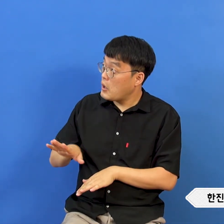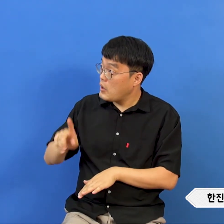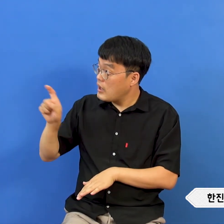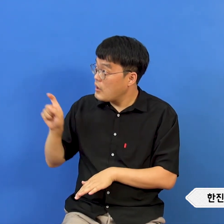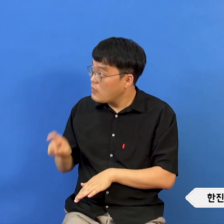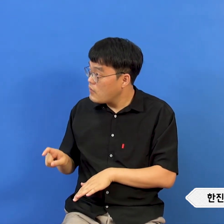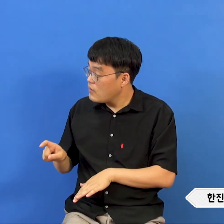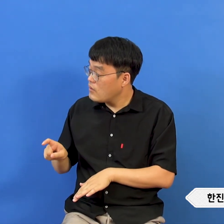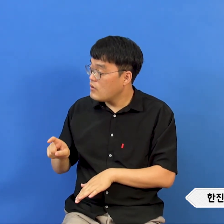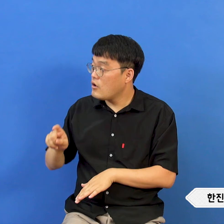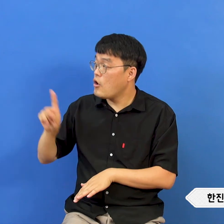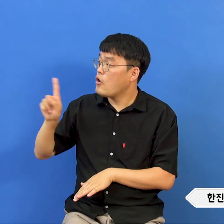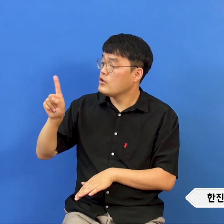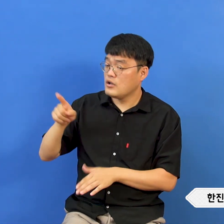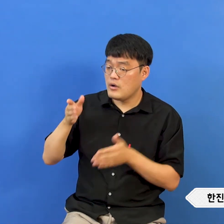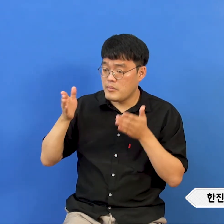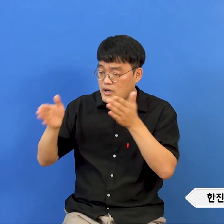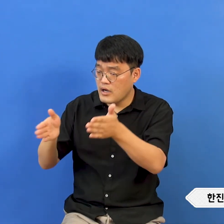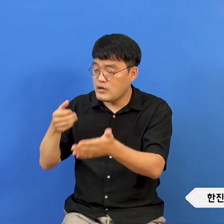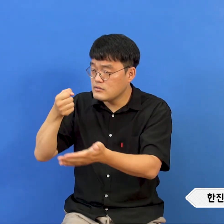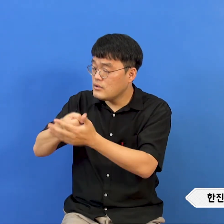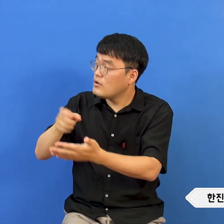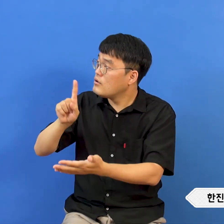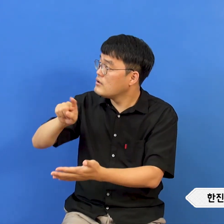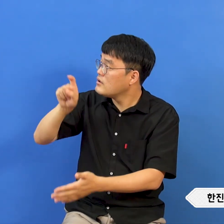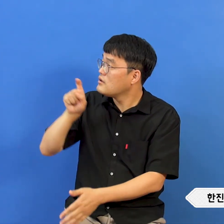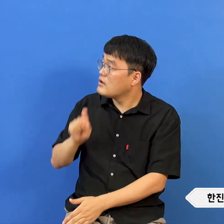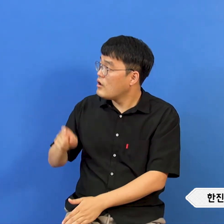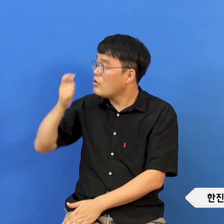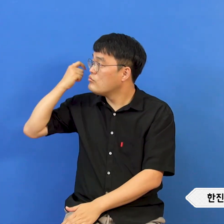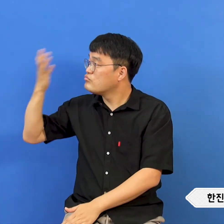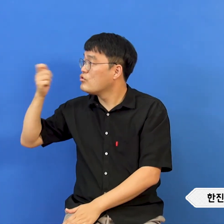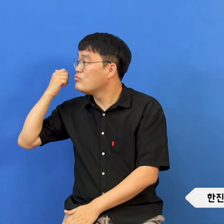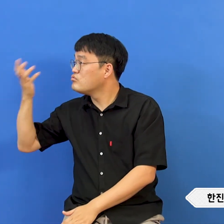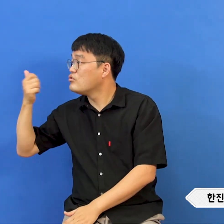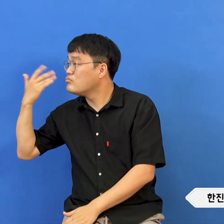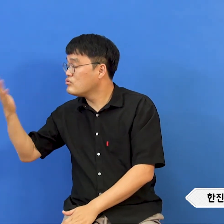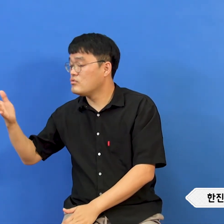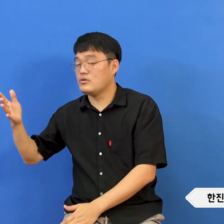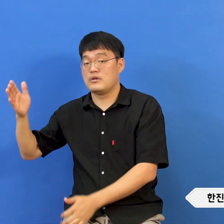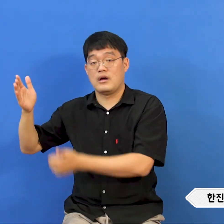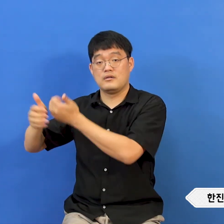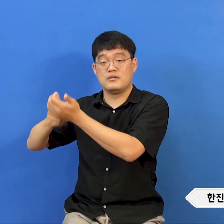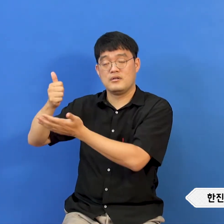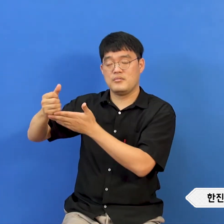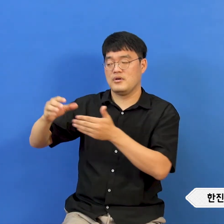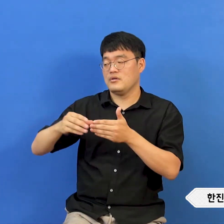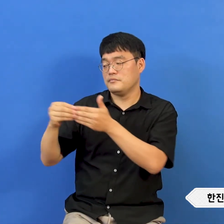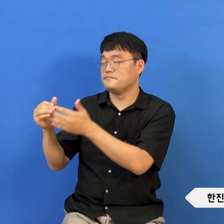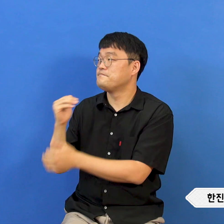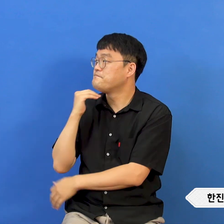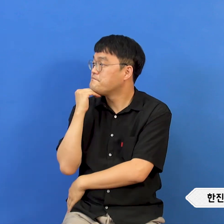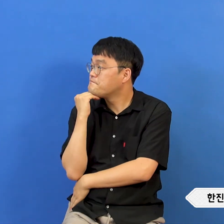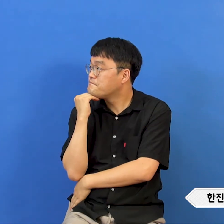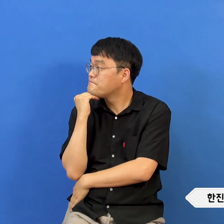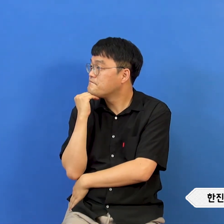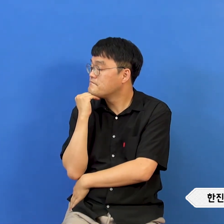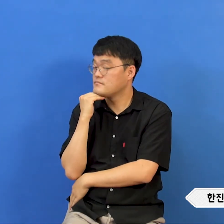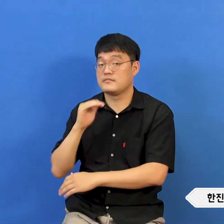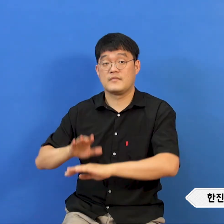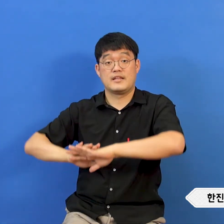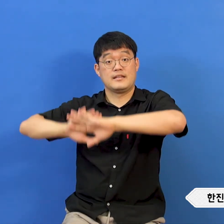갈까요? 어디로 방향을 정할까요? 하나님께 물으면서 하나님의 인도를 기다렸습니다.